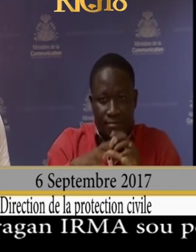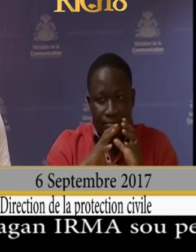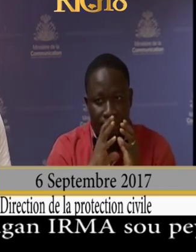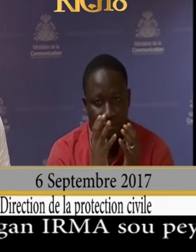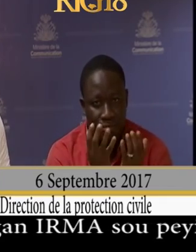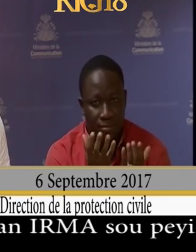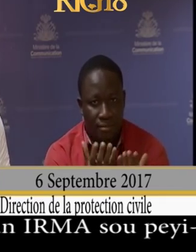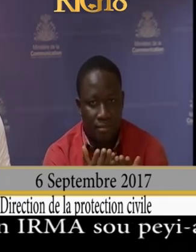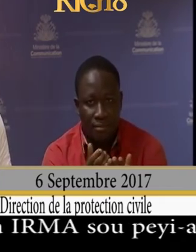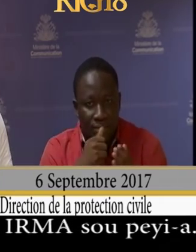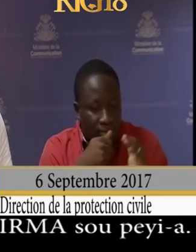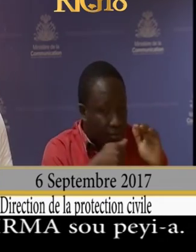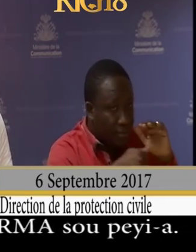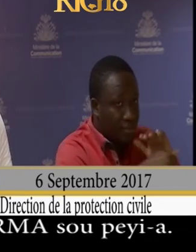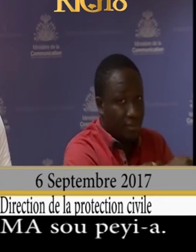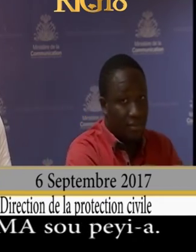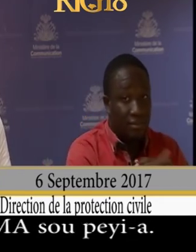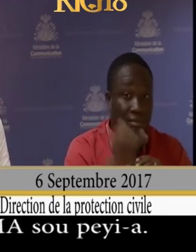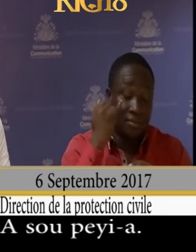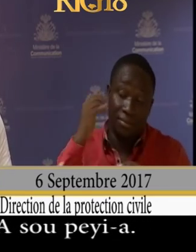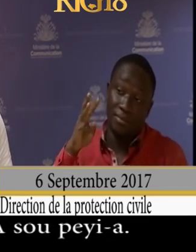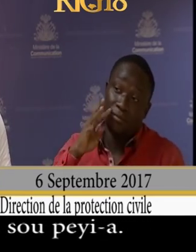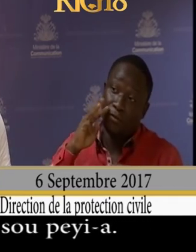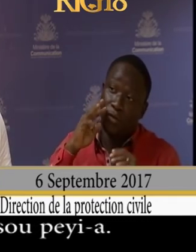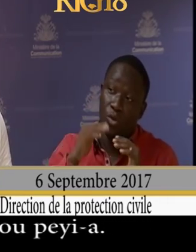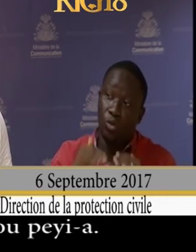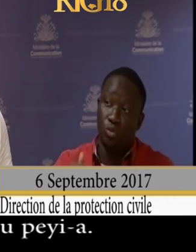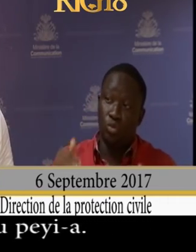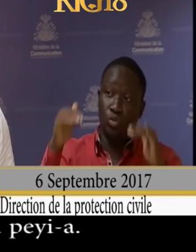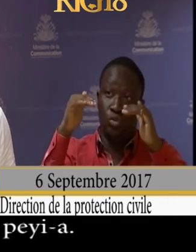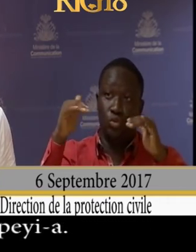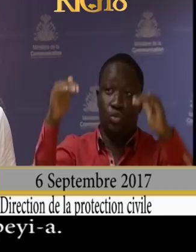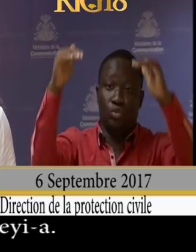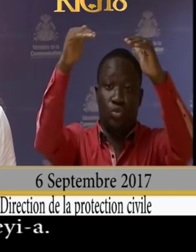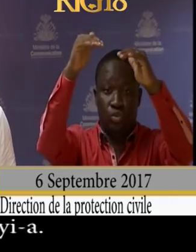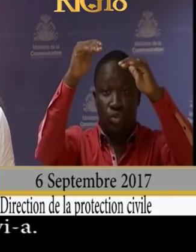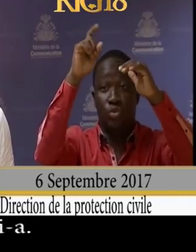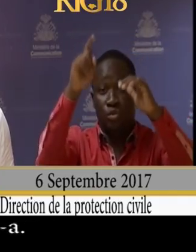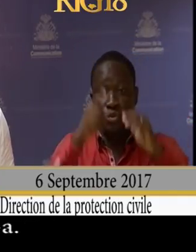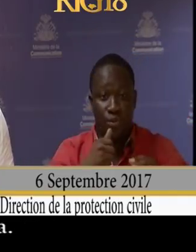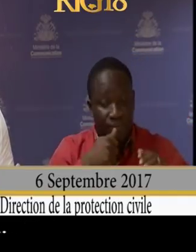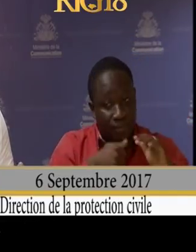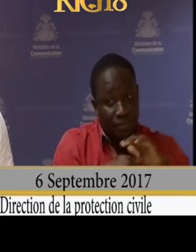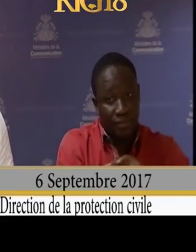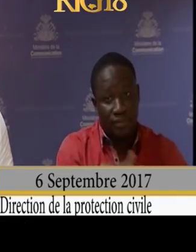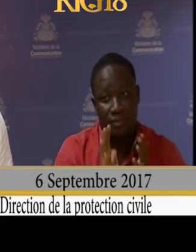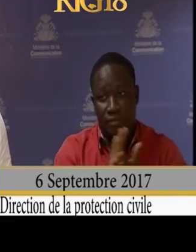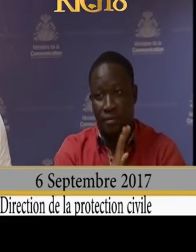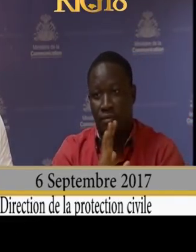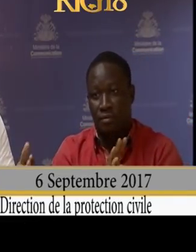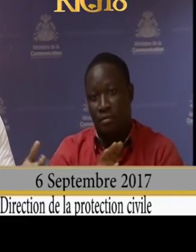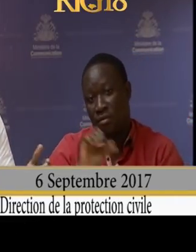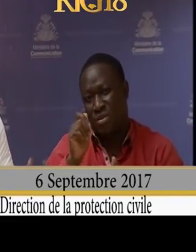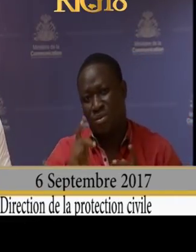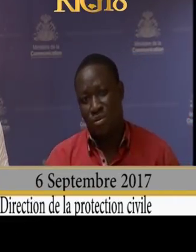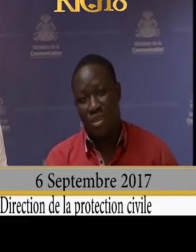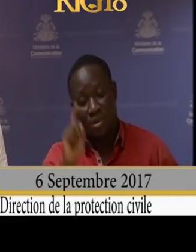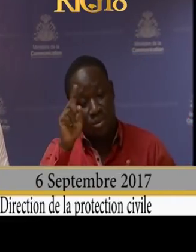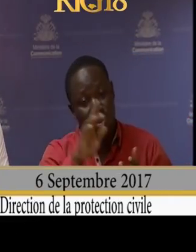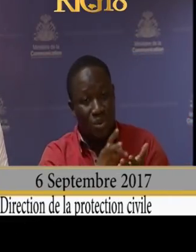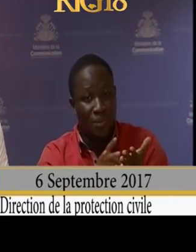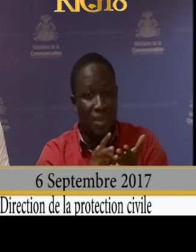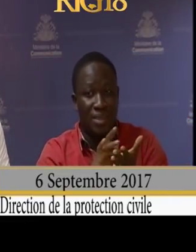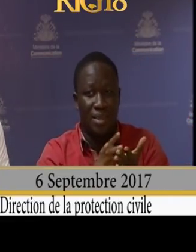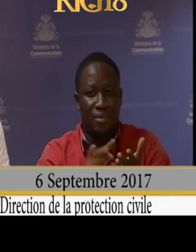prendre de l'eau au cas où justement de l'eau ta monter et que nous ta gagne inondation. Moun ki gen qui dépend de médicaments, par exemple m'a prend moun ki